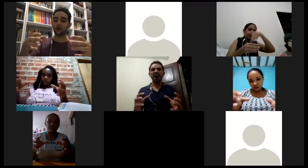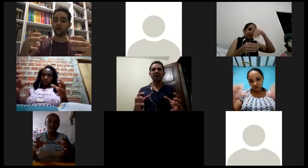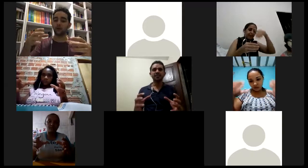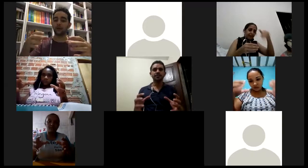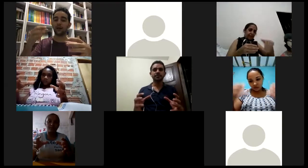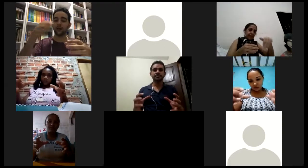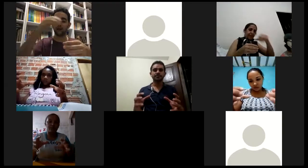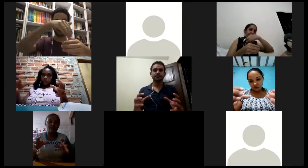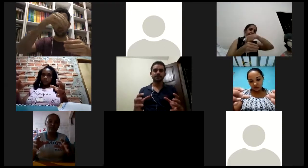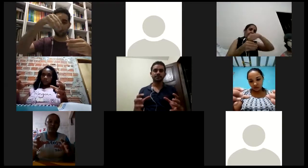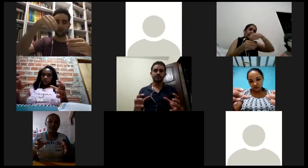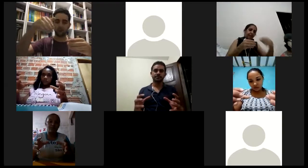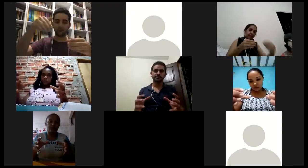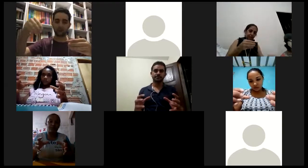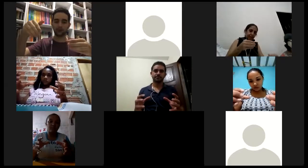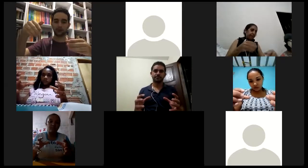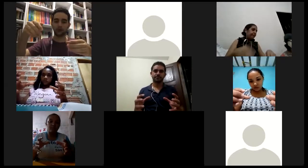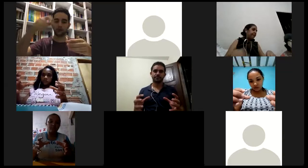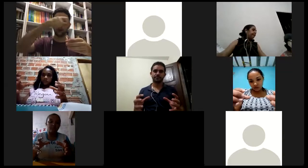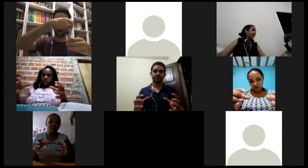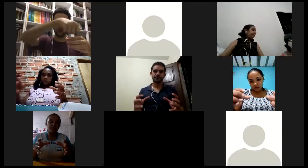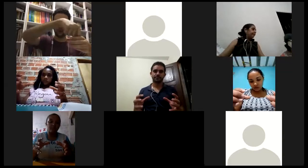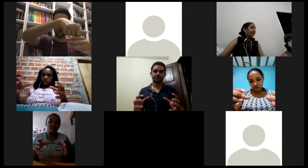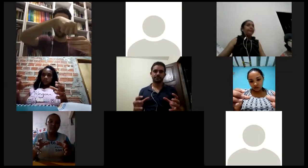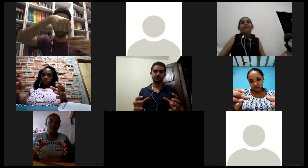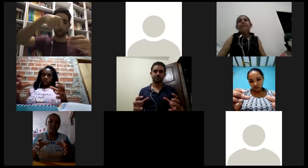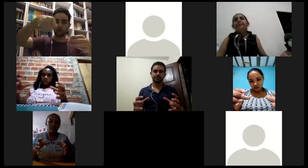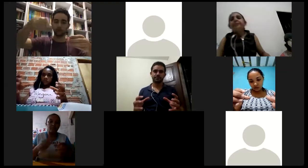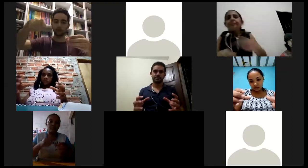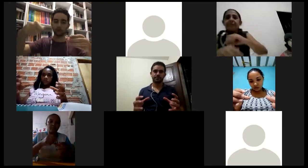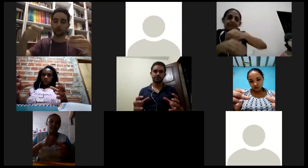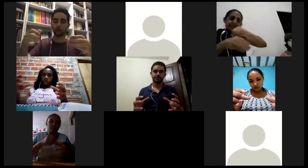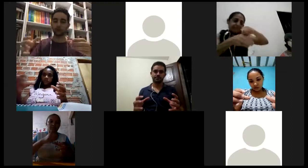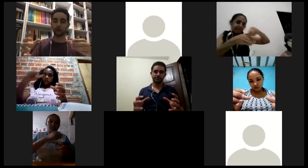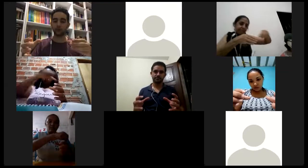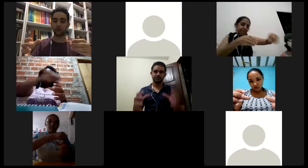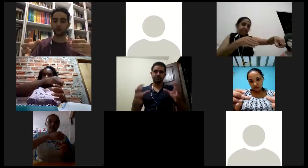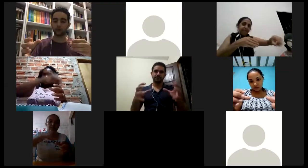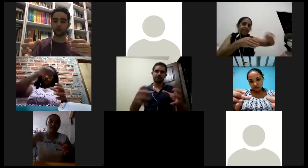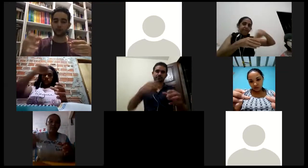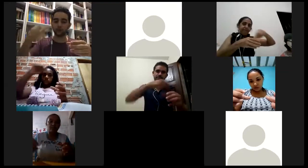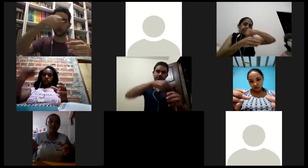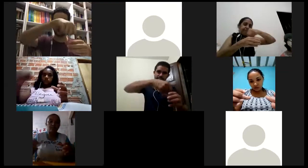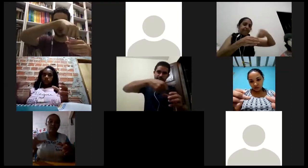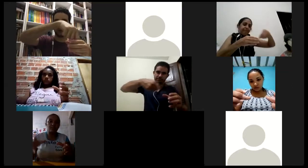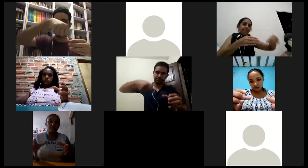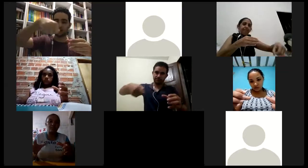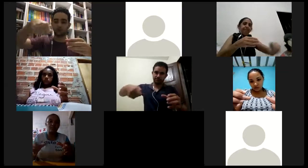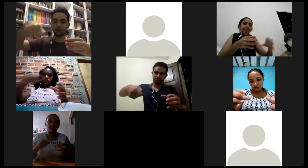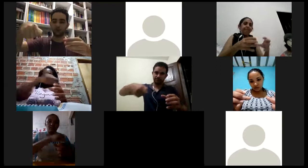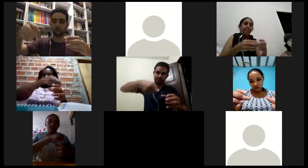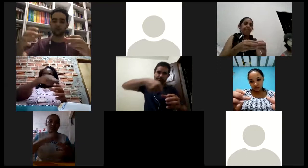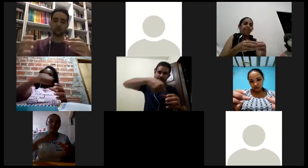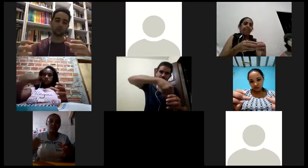de eu cortar o mamão, que é assim, eu vou abrir o zíper do meu estojo e vou voltar para a posição. Então eu